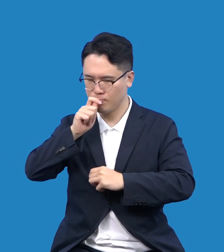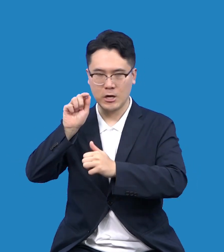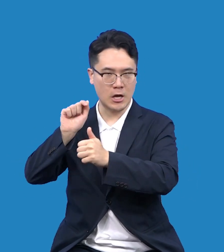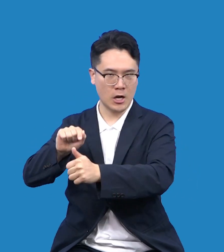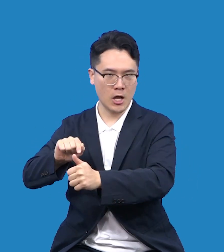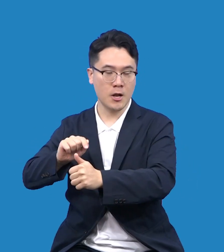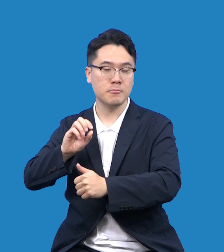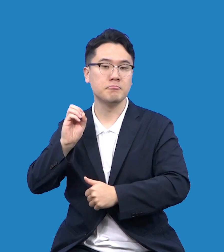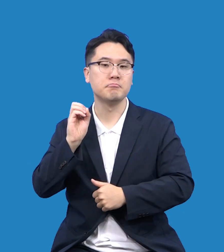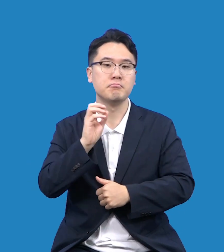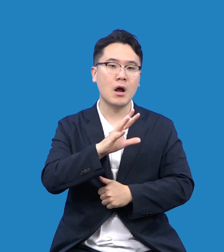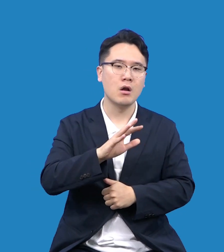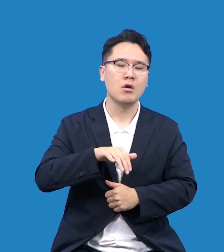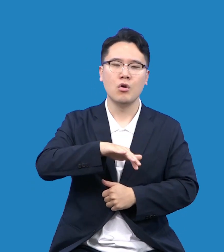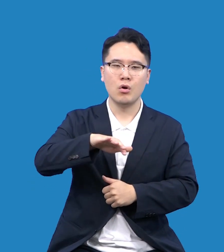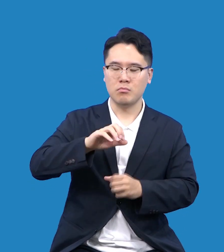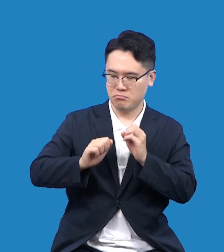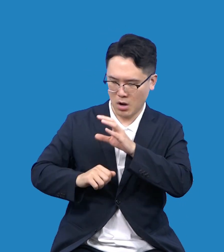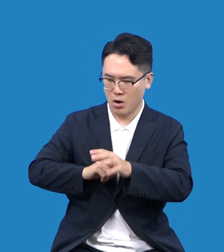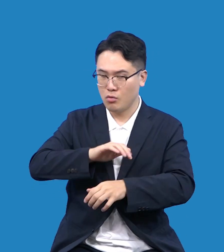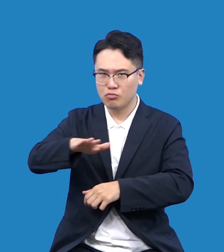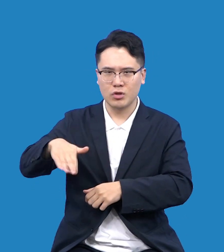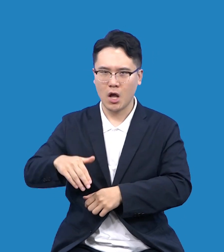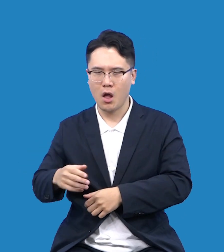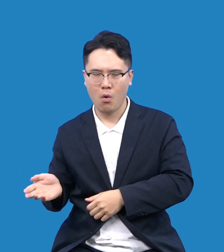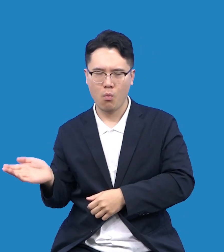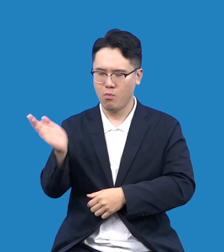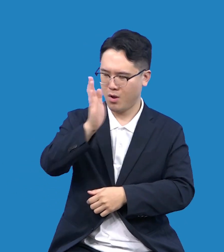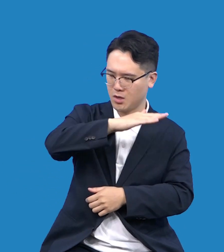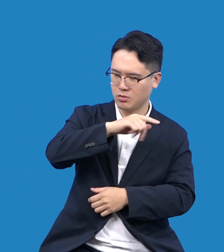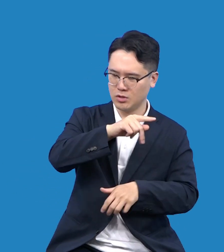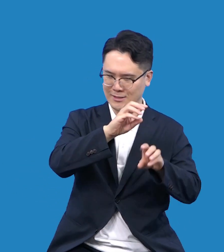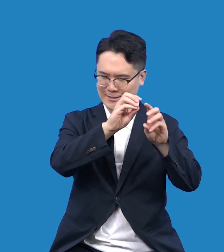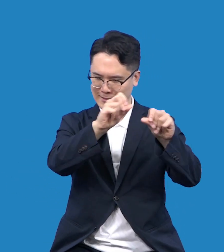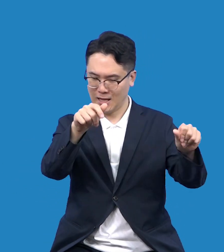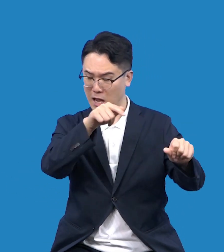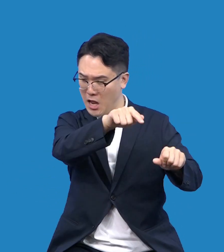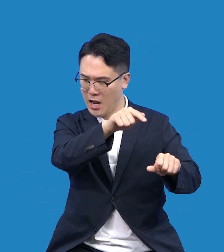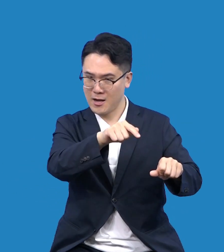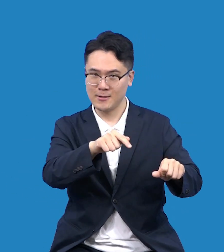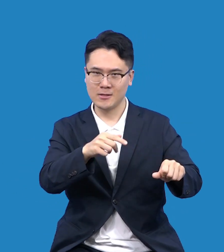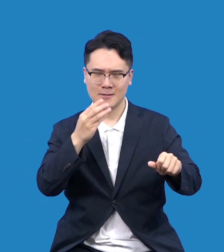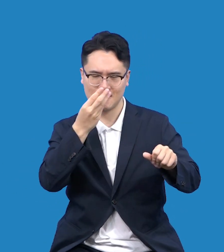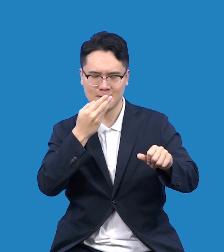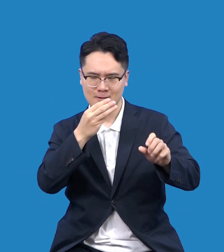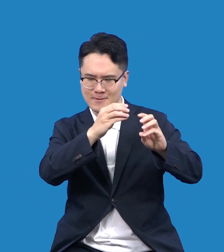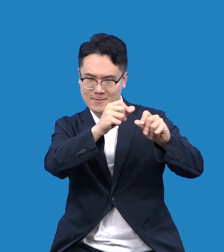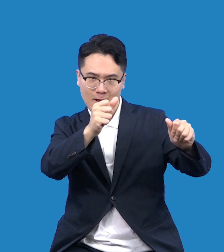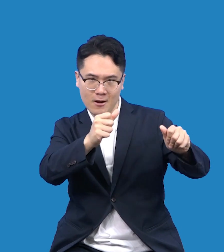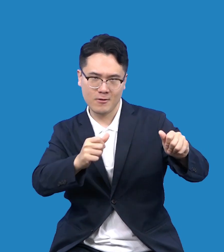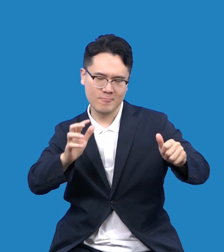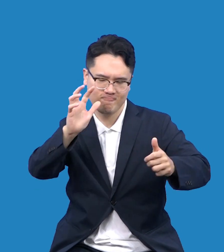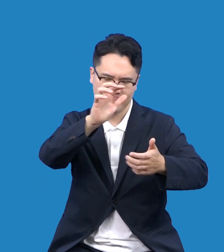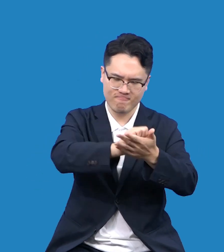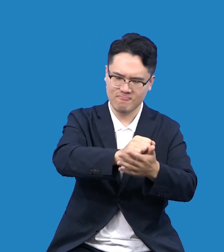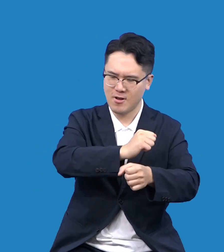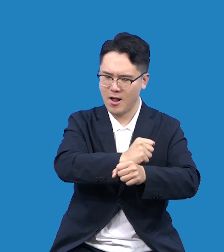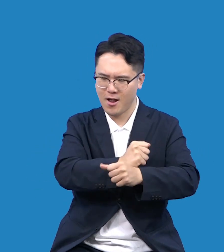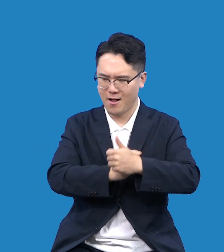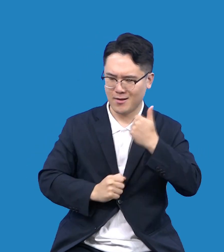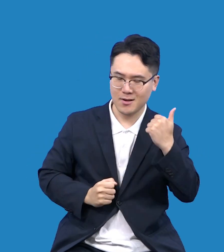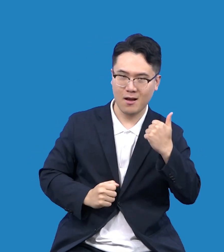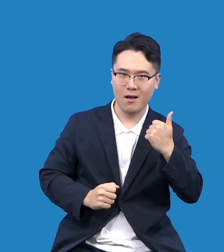올라가서 그 땅을 취하자. 능히 이기리라. 아멘. 능히 이기리라 그랬어요.